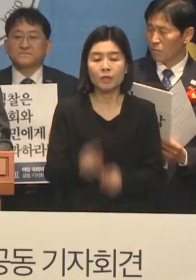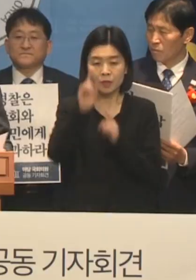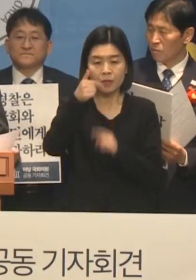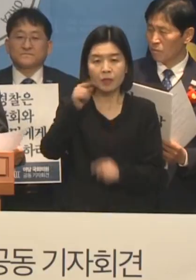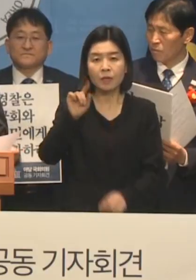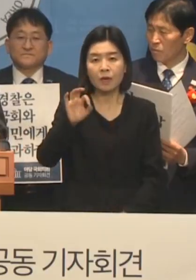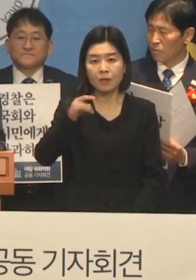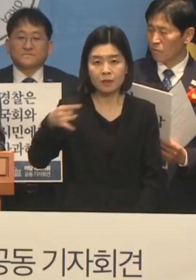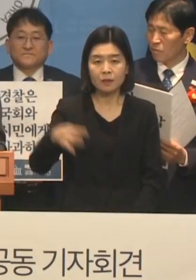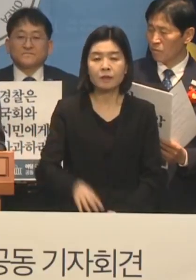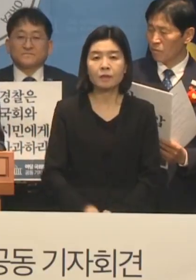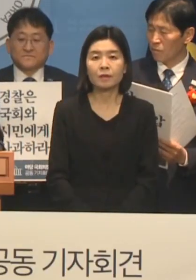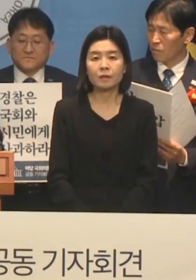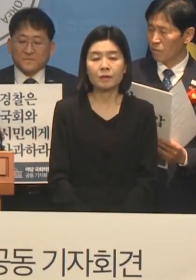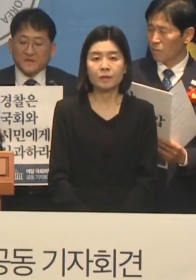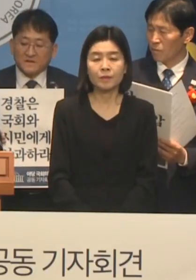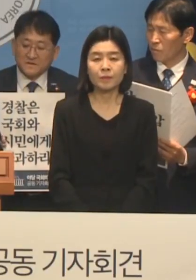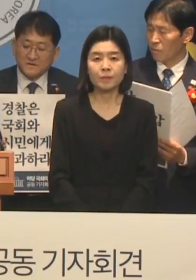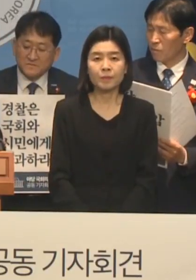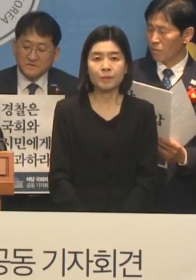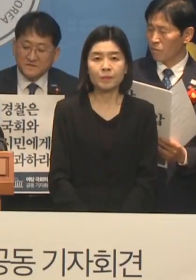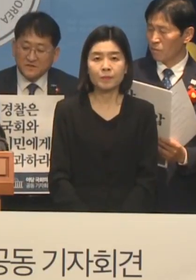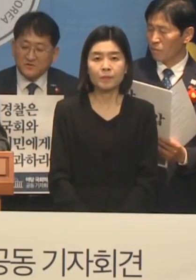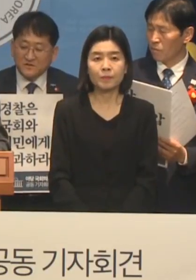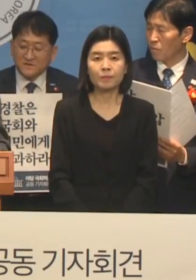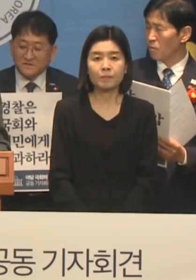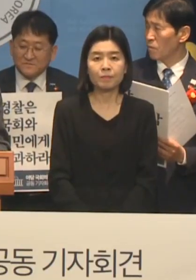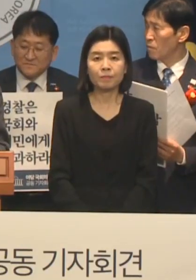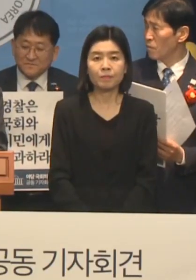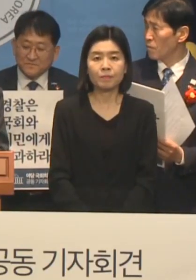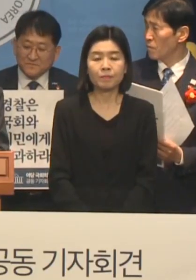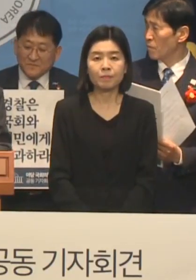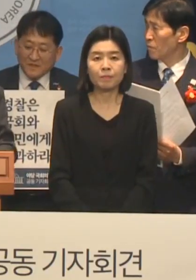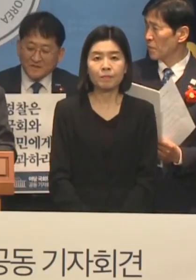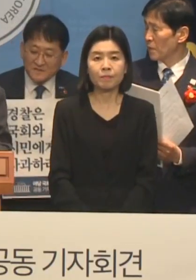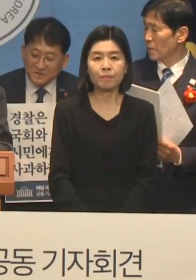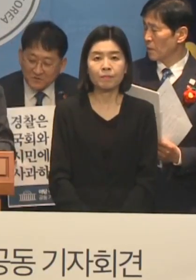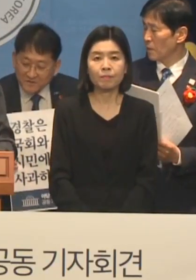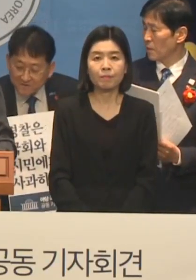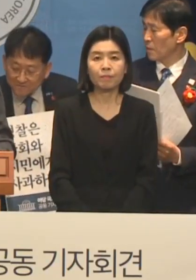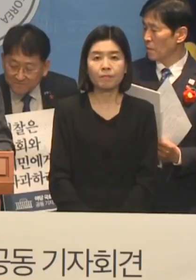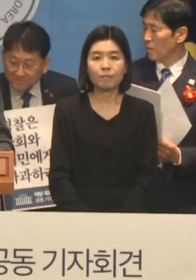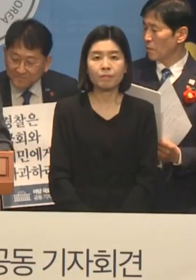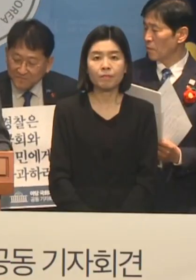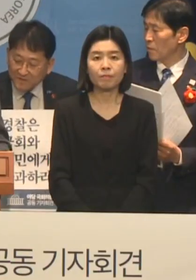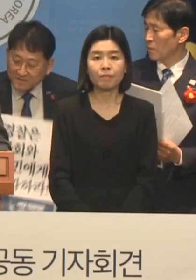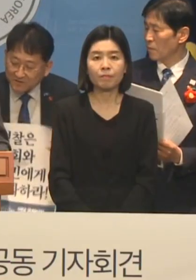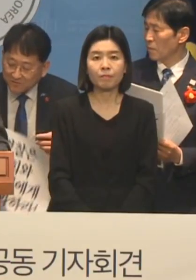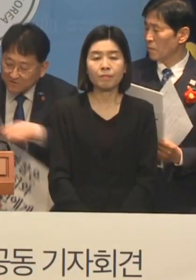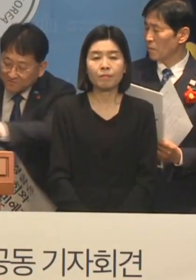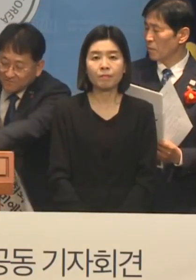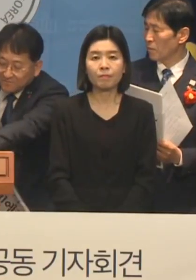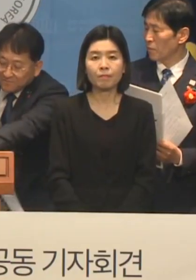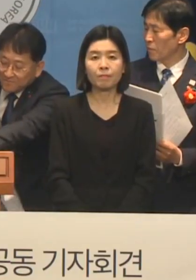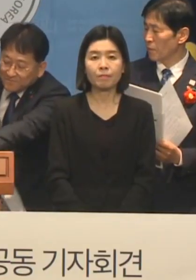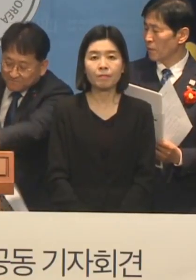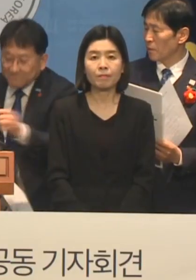의원님 오셨습니다. 그리고 우리 예. 저기 계신다. 예.